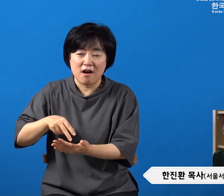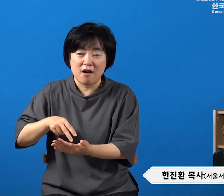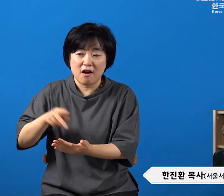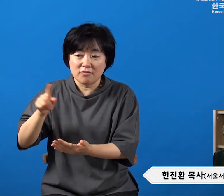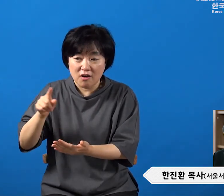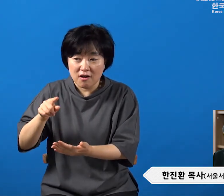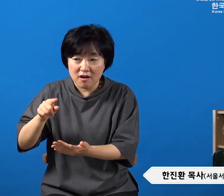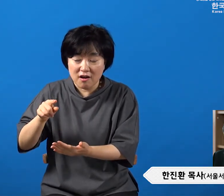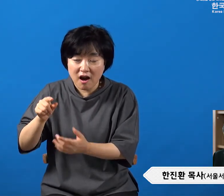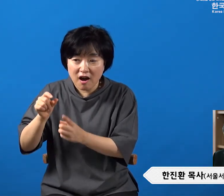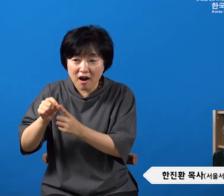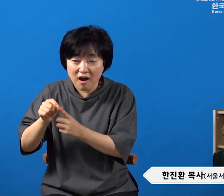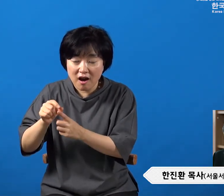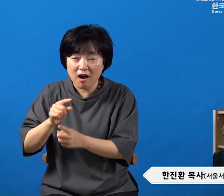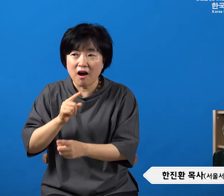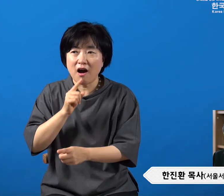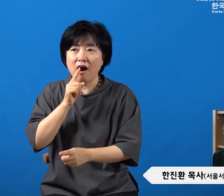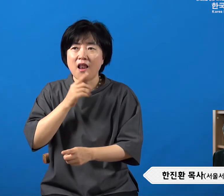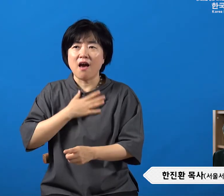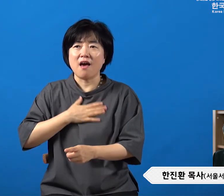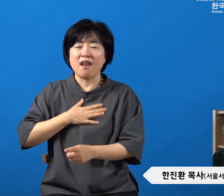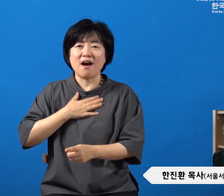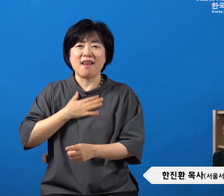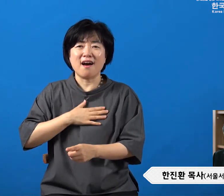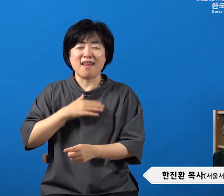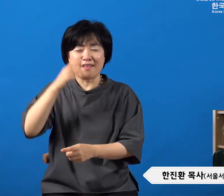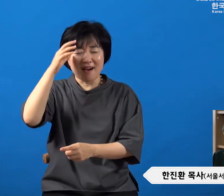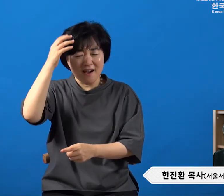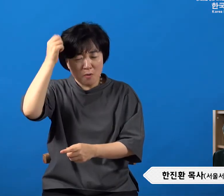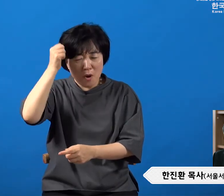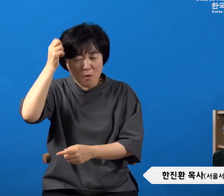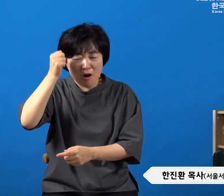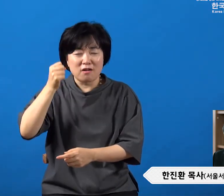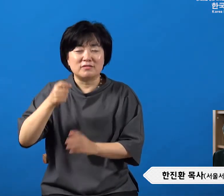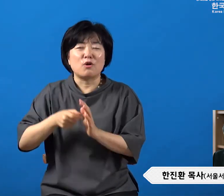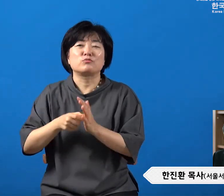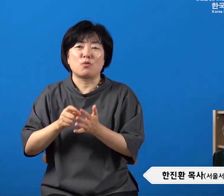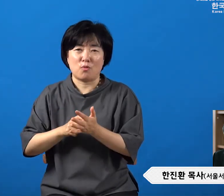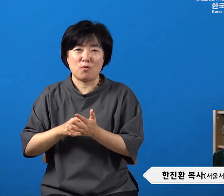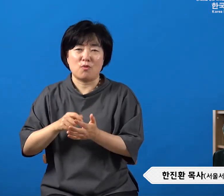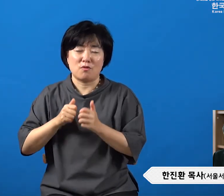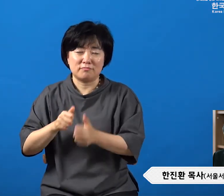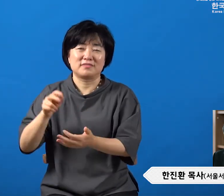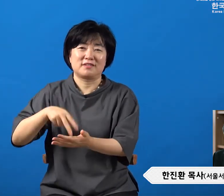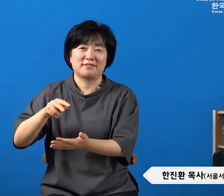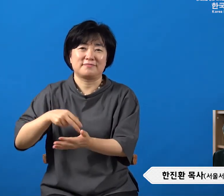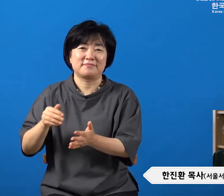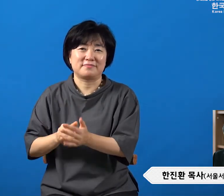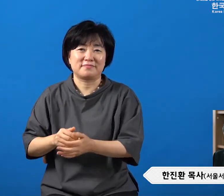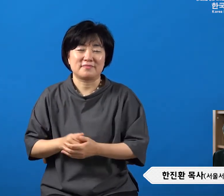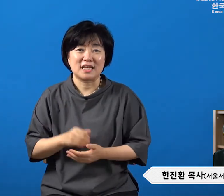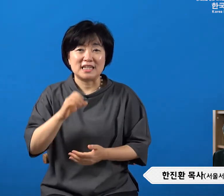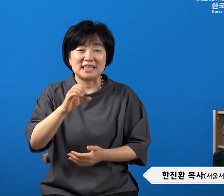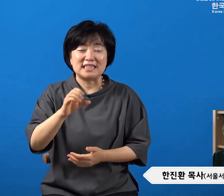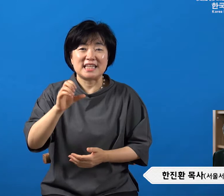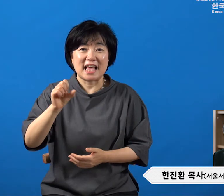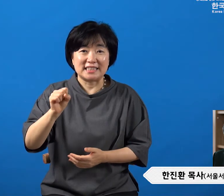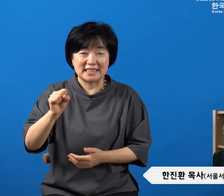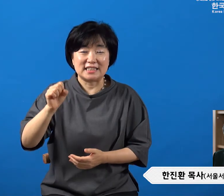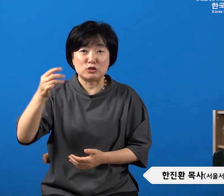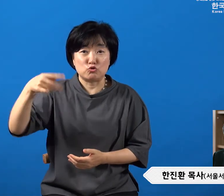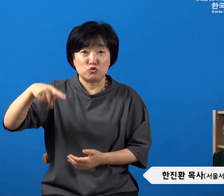어떤 단락은 저절로 입에서 술술 나올 정도로, 외울 정도로 그렇게 됐습니다. 그렇게